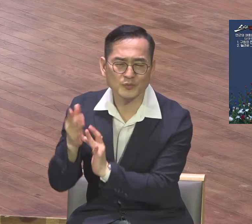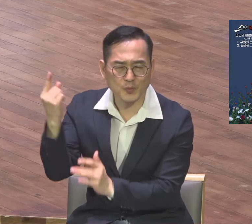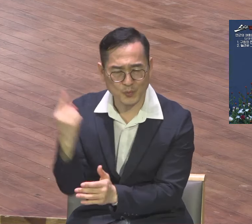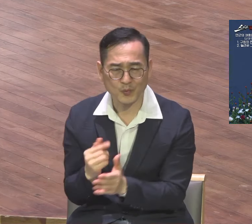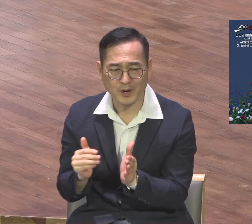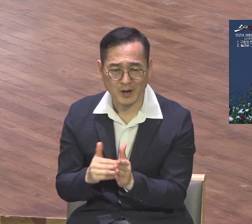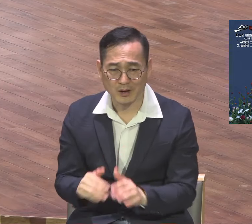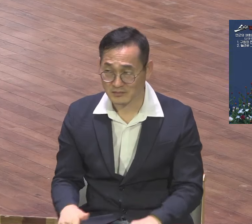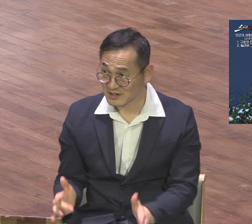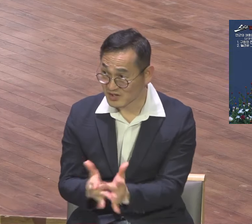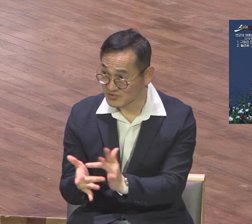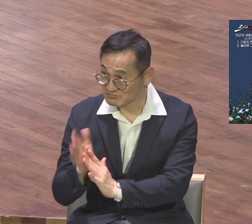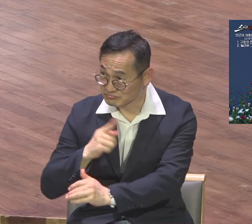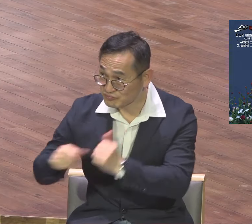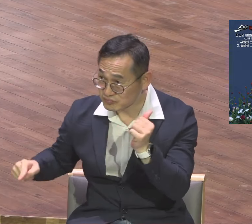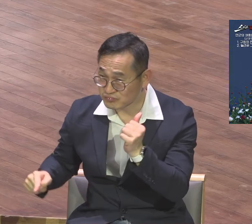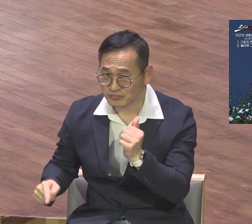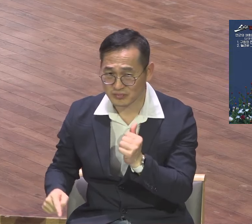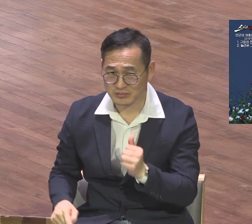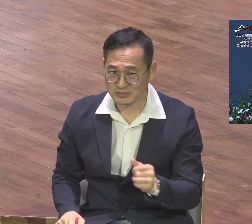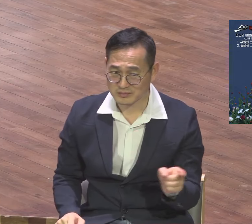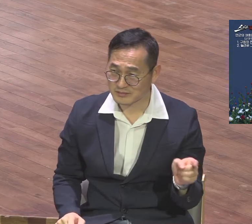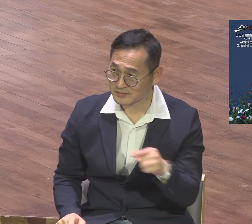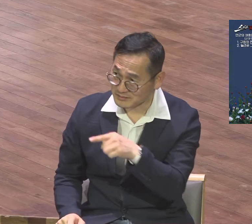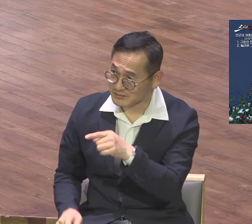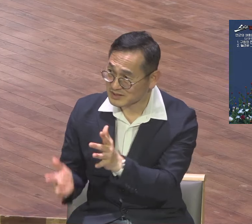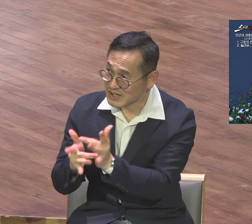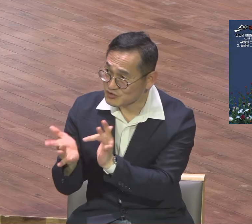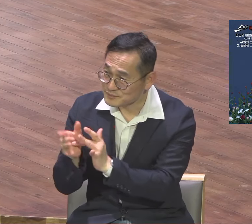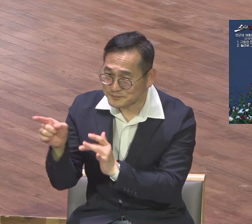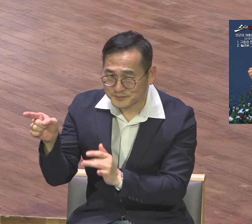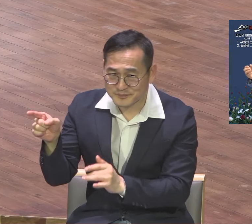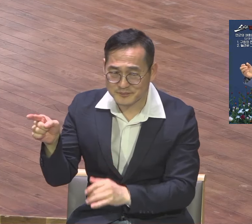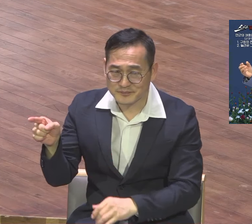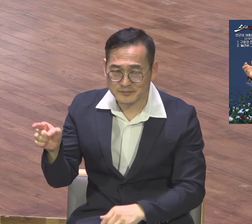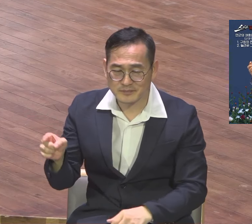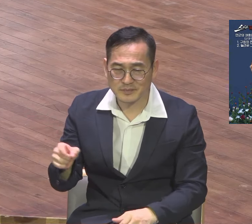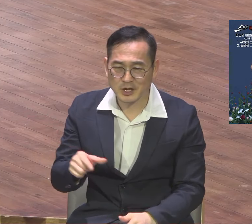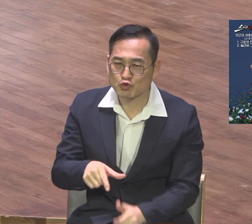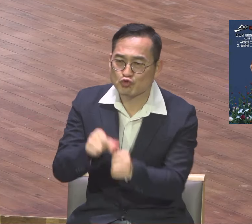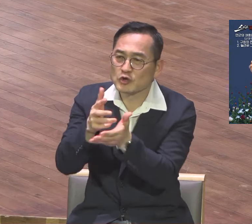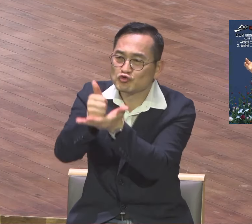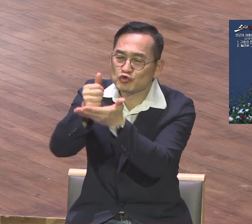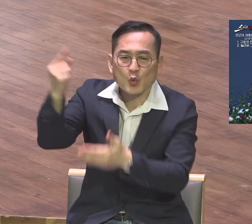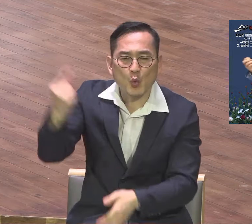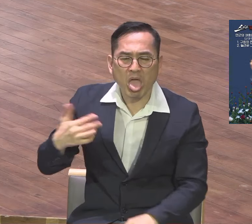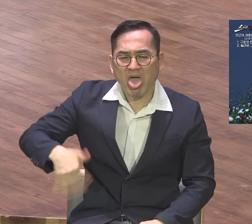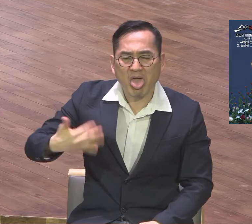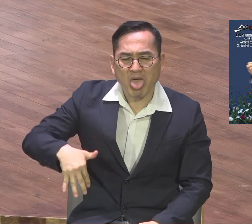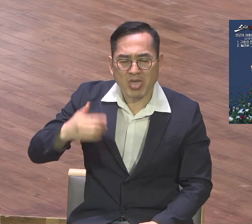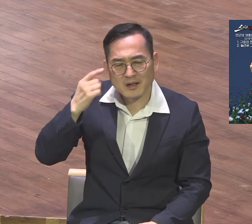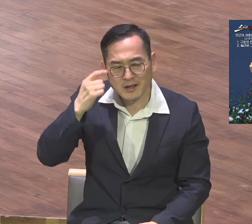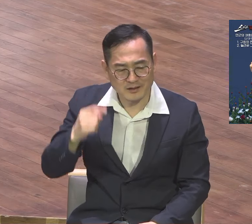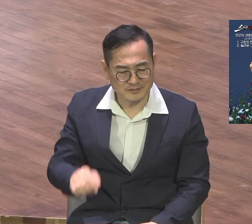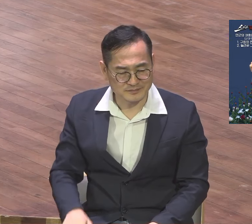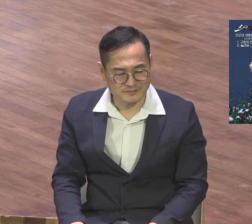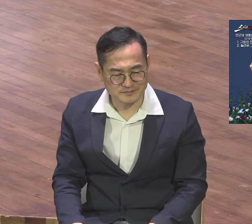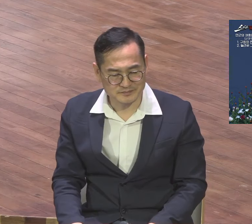예수님을 죽이고 배척하고 지금까지도 지금 저 헤즈볼라하고 싸우는 게